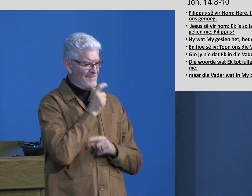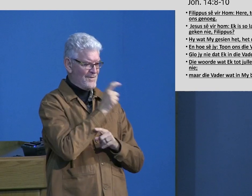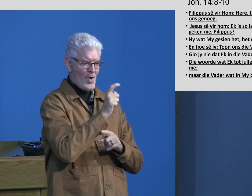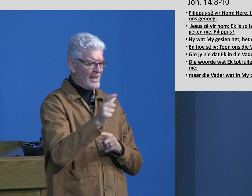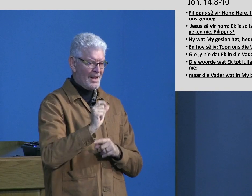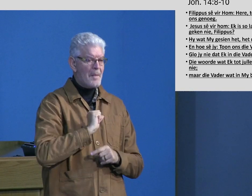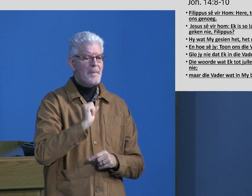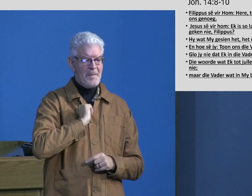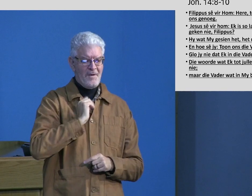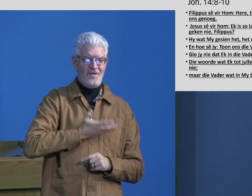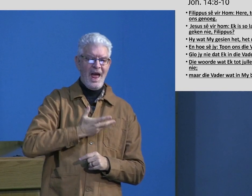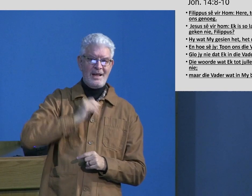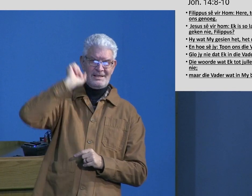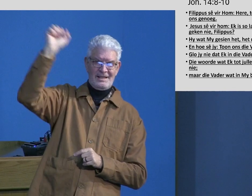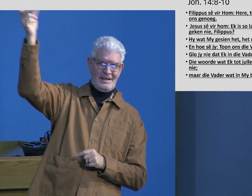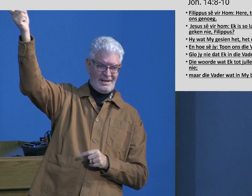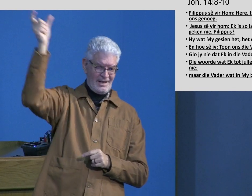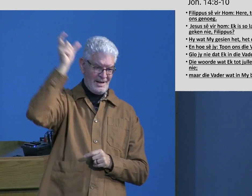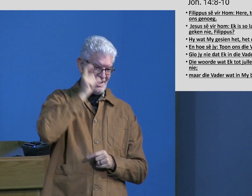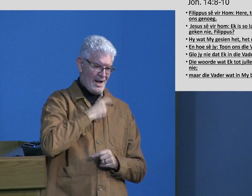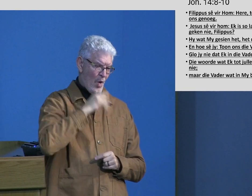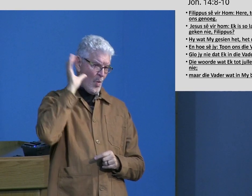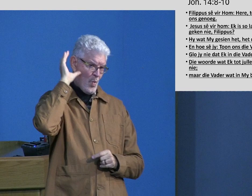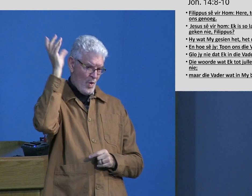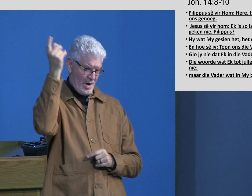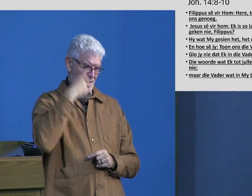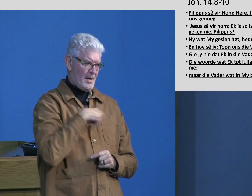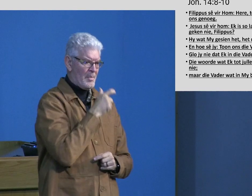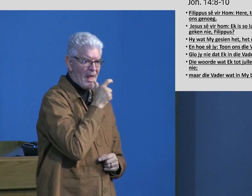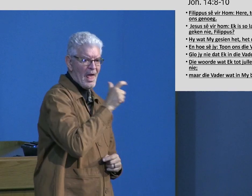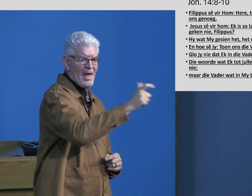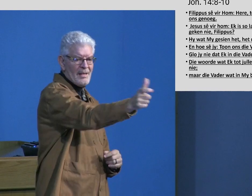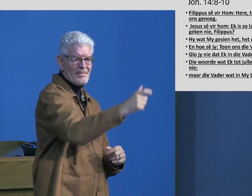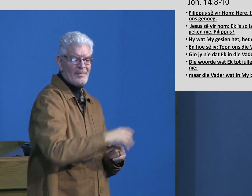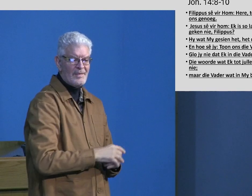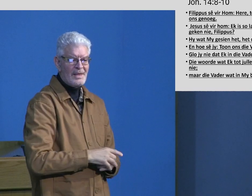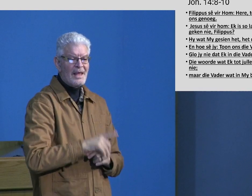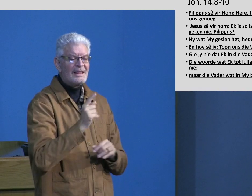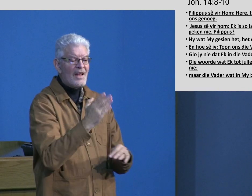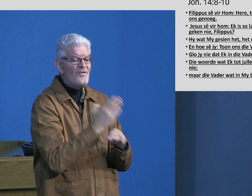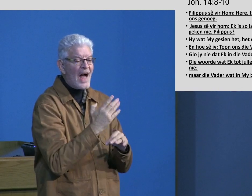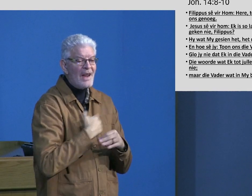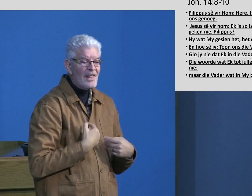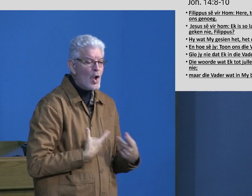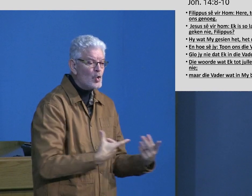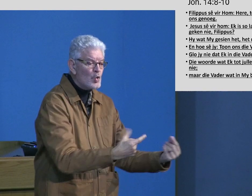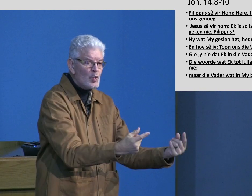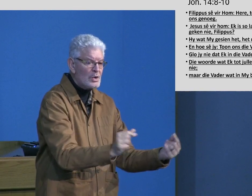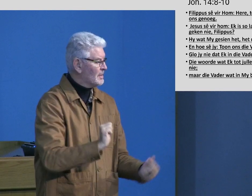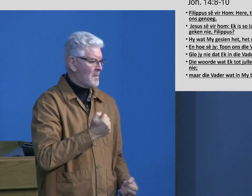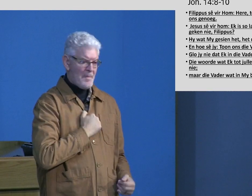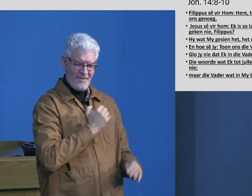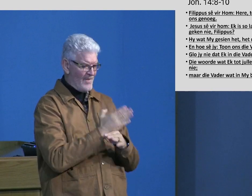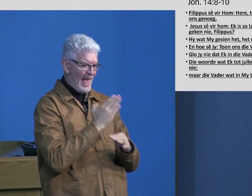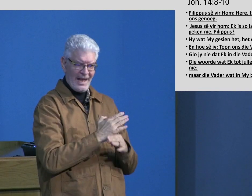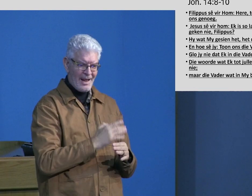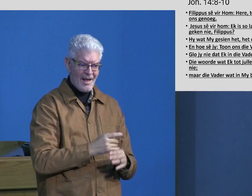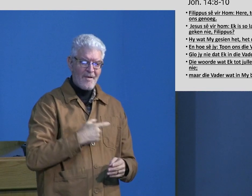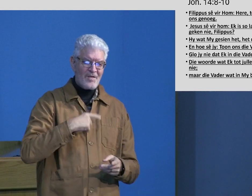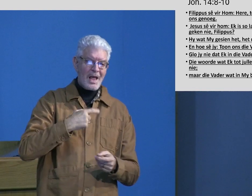is nie my woorde nie, maar my Vader se woorde. Ek hoor en ek deel dit. Die werk wat ek doen is nie my werk